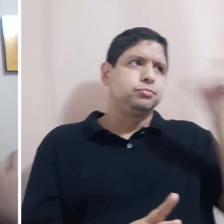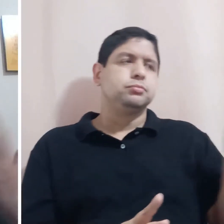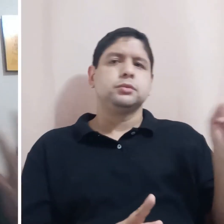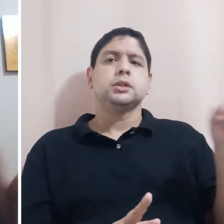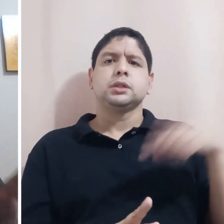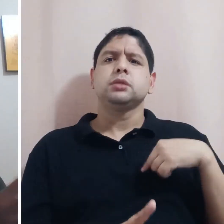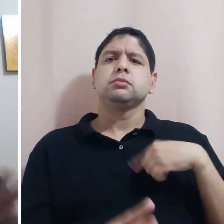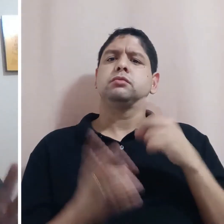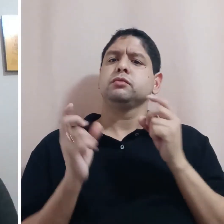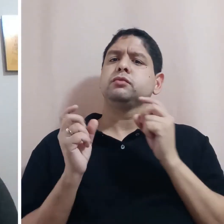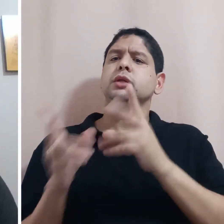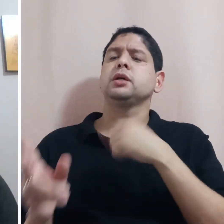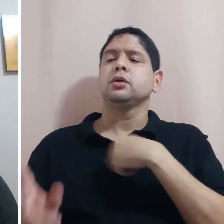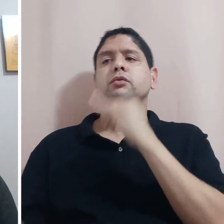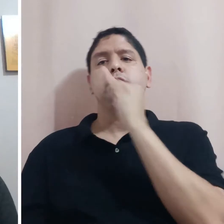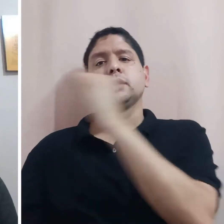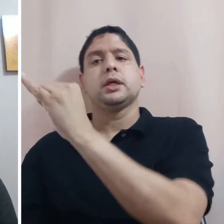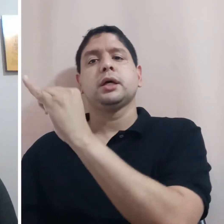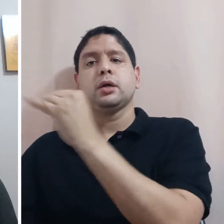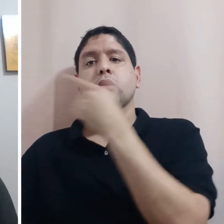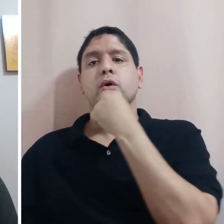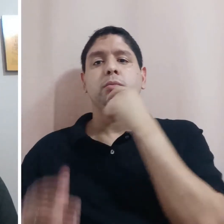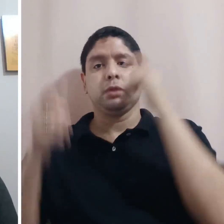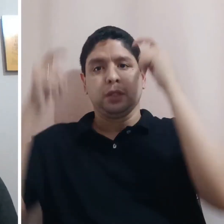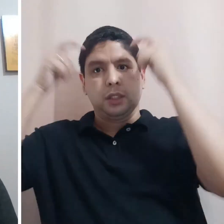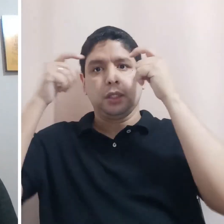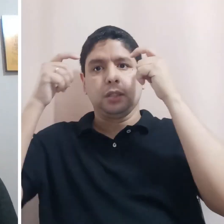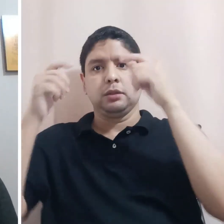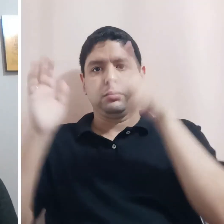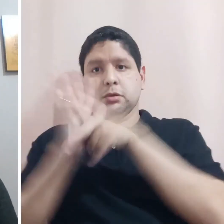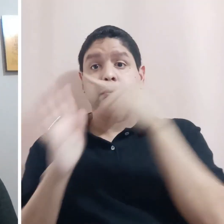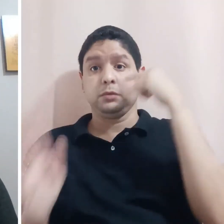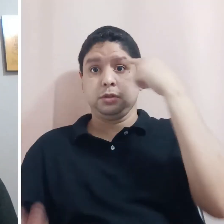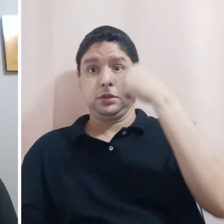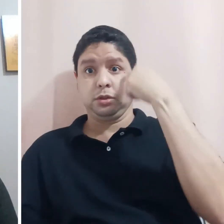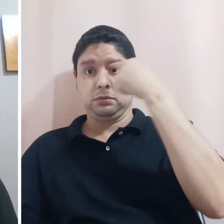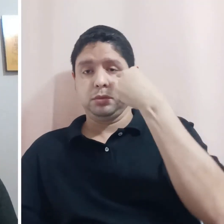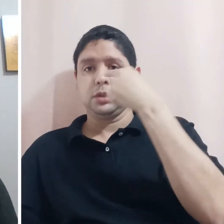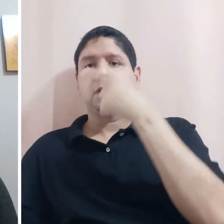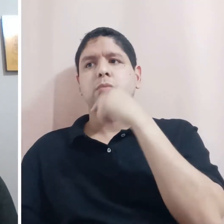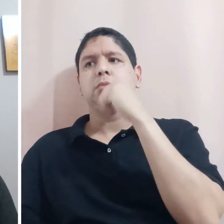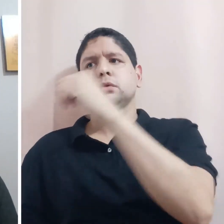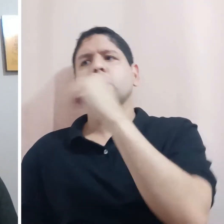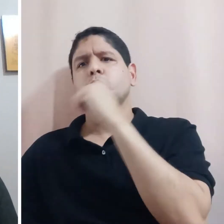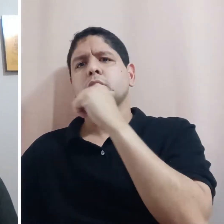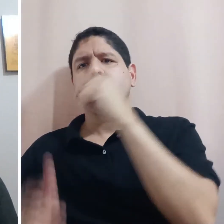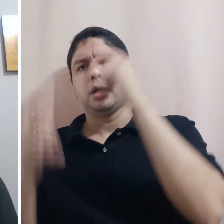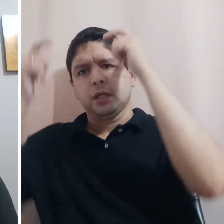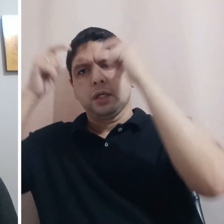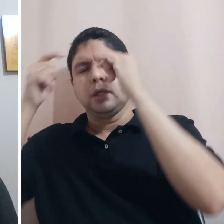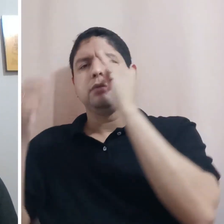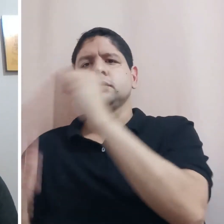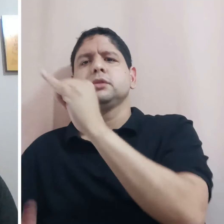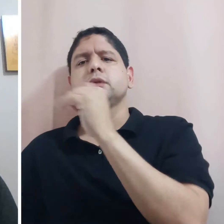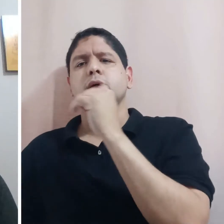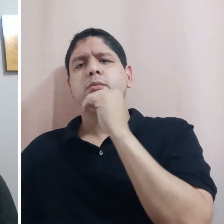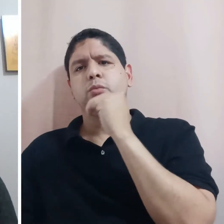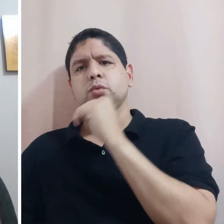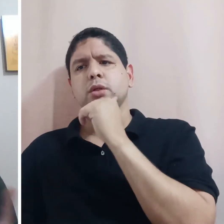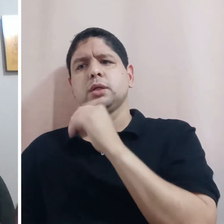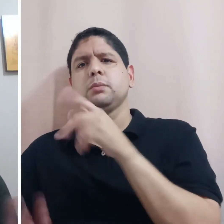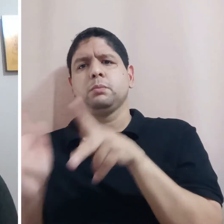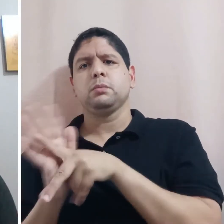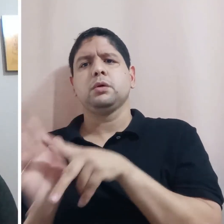portugueses já tinham o caminho deles, não se interessaram, né? Ele acabou, então, vendendo a ideia dele para os espanhóis, né? Então,